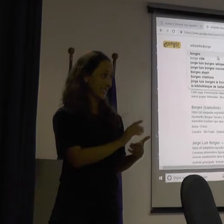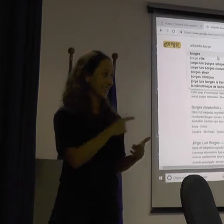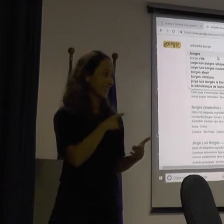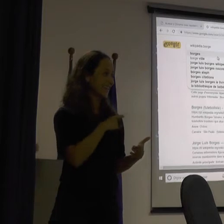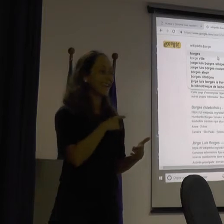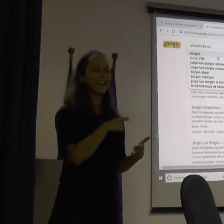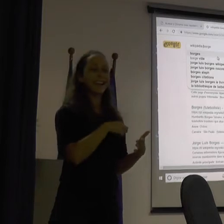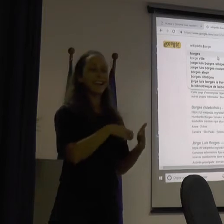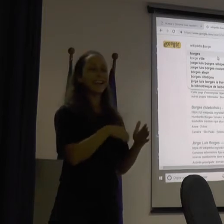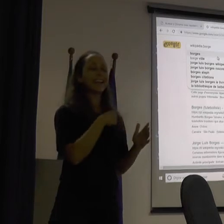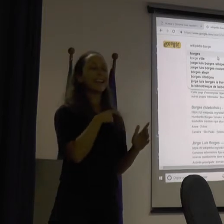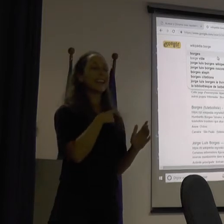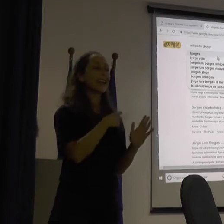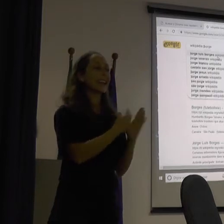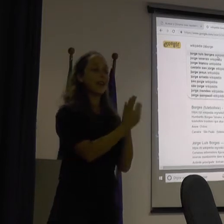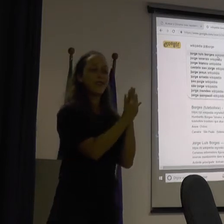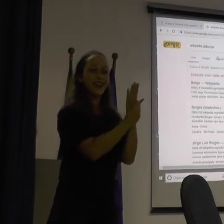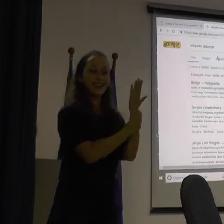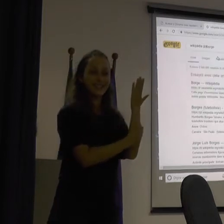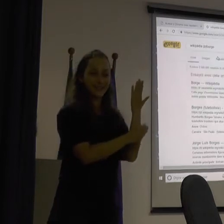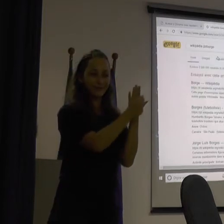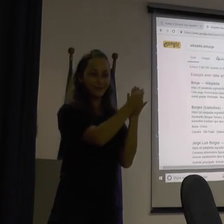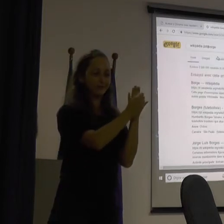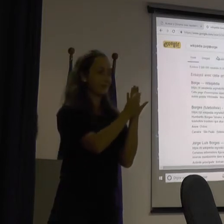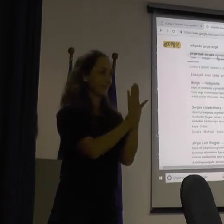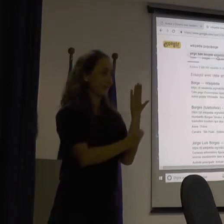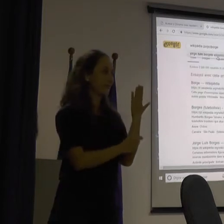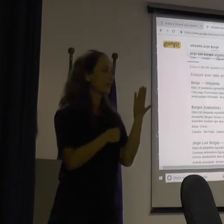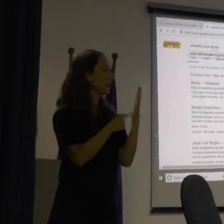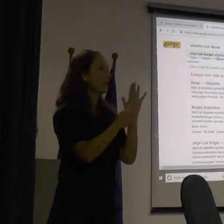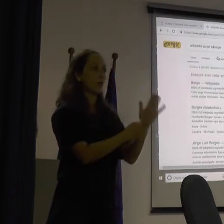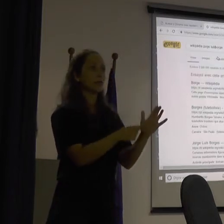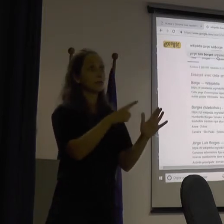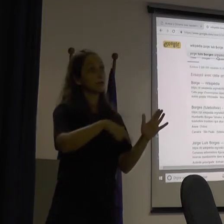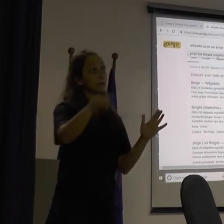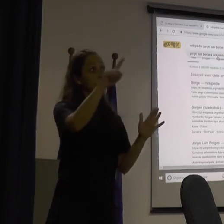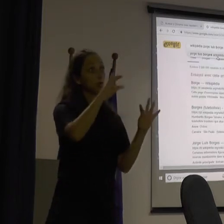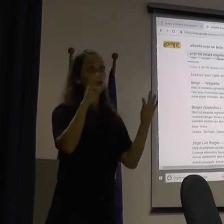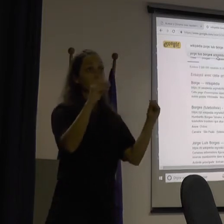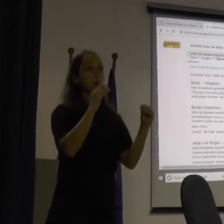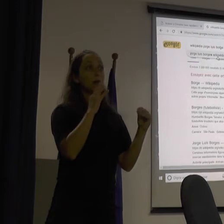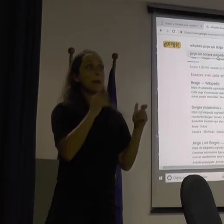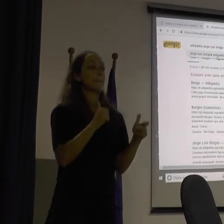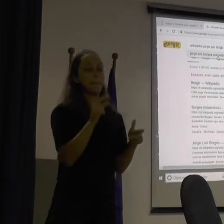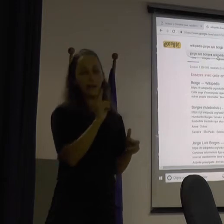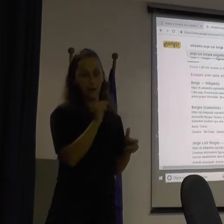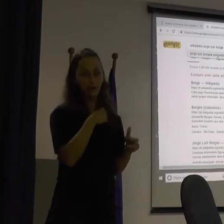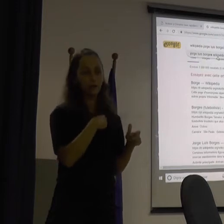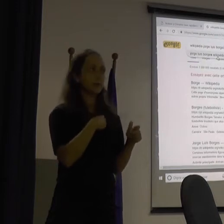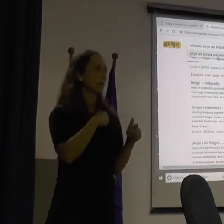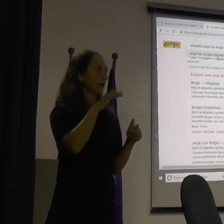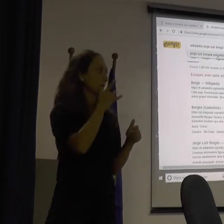assim, brevemente, então acho que é mais fácil, nem todo mundo conhece, né? Só para...